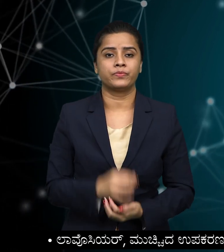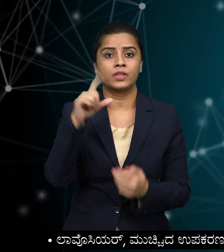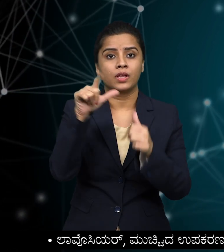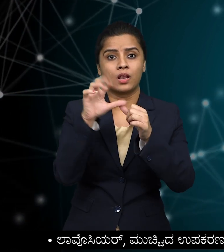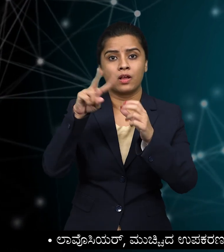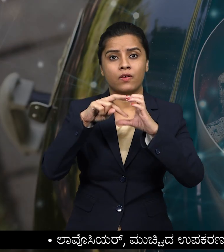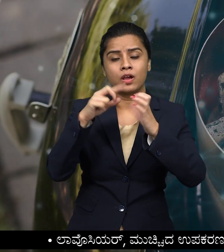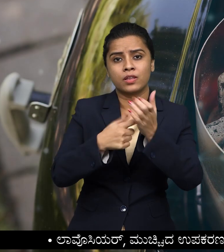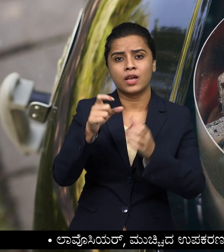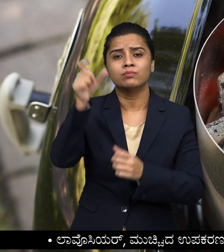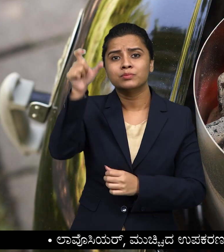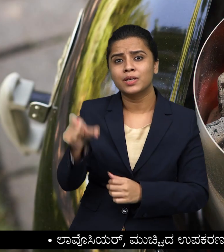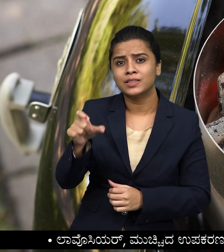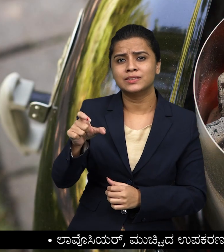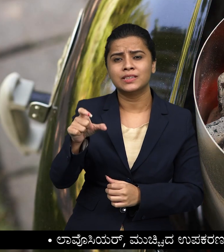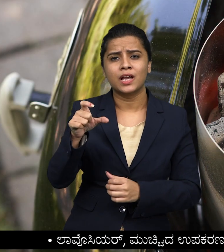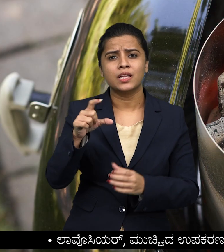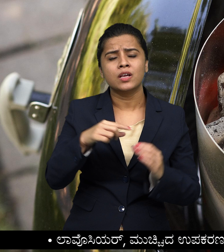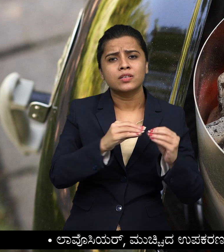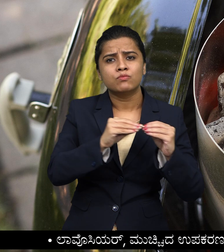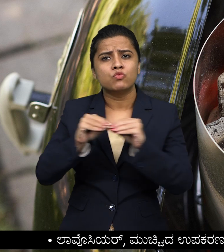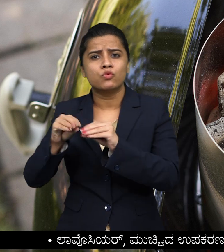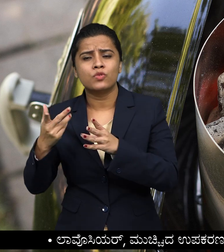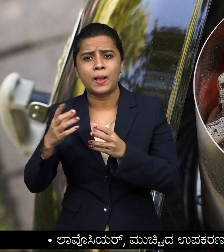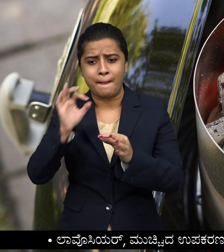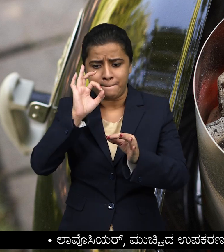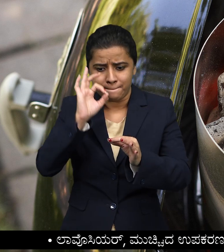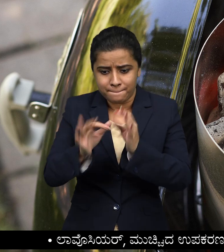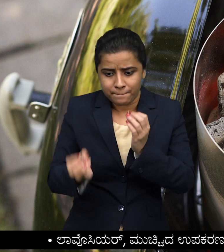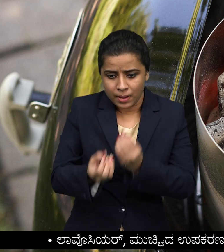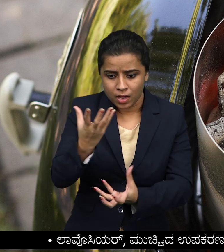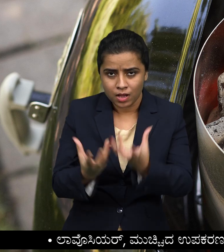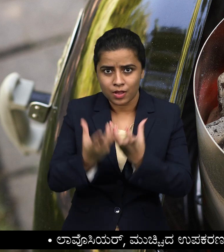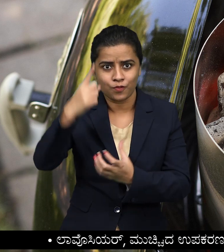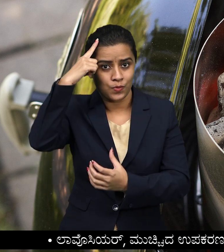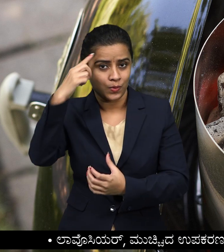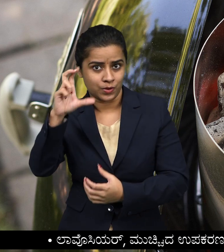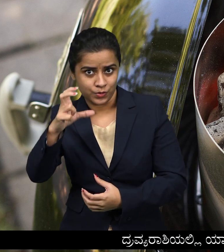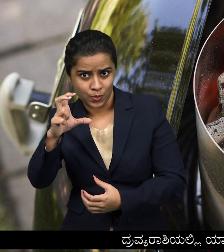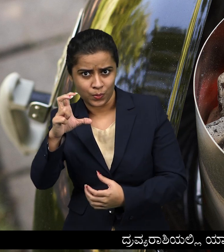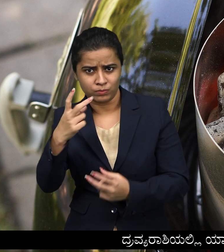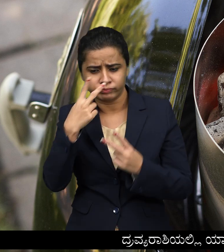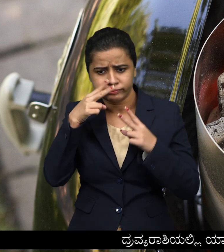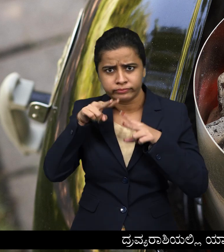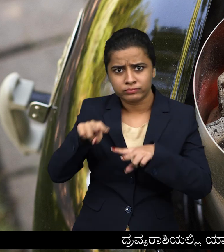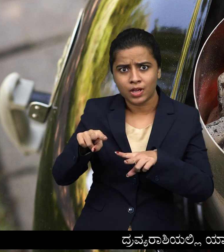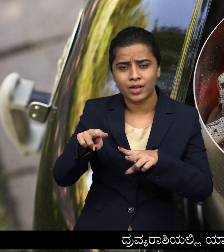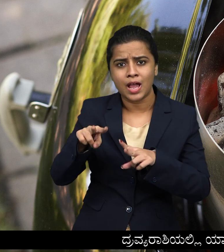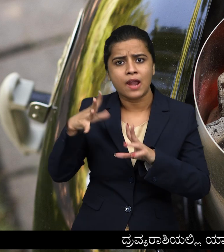ಲಾವೋಸಿಯರ್ ಮುಚ್ಚಿದ ಉಪಕರಣದಲ್ಲಿ ಇದ್ದಿಲು ಸುಡುವಿಕೆಯನ್ನು ನಡೆಸಿದರು ಮತ್ತು ದ್ರವ್ಯರಾಶಿಯಲ್ಲಿ ಯಾವುದೇ